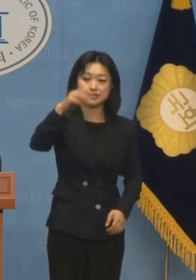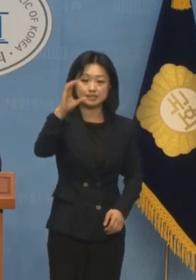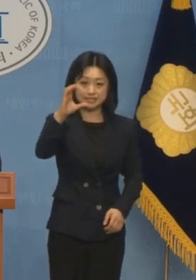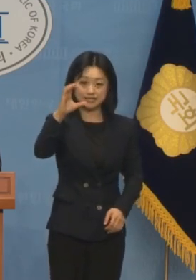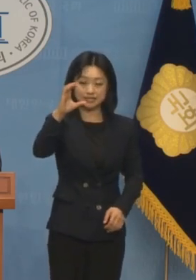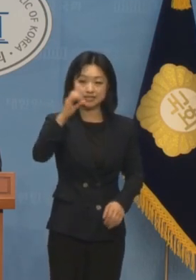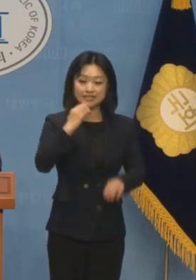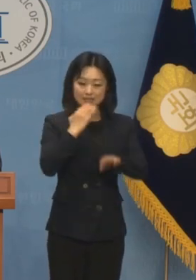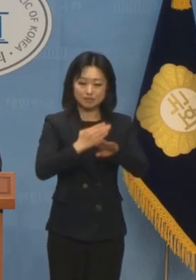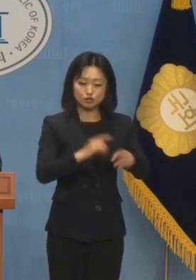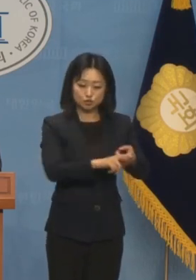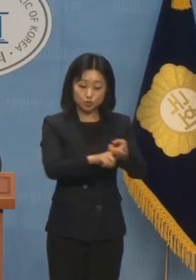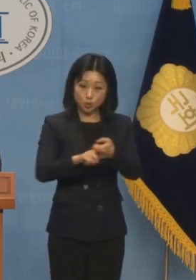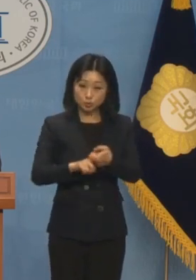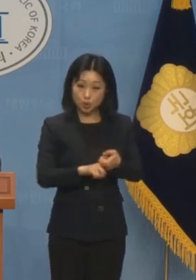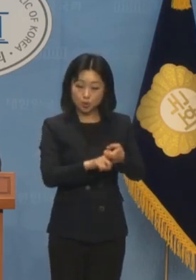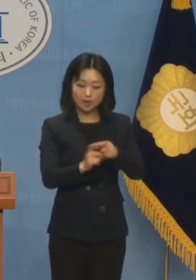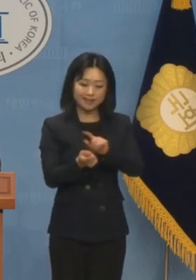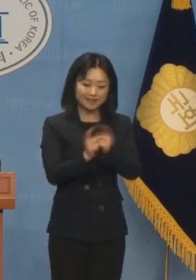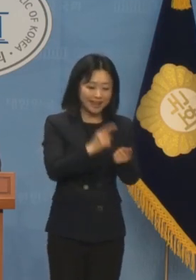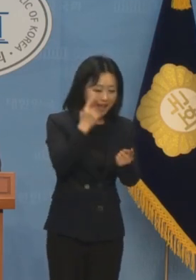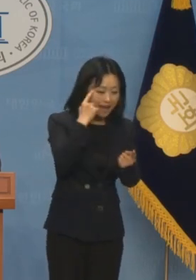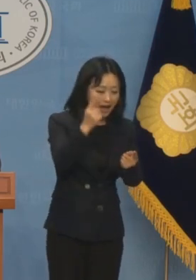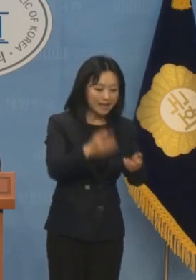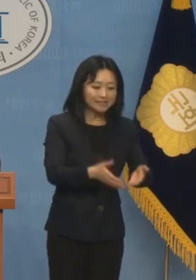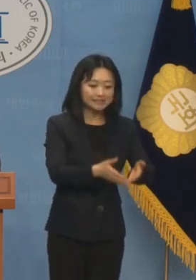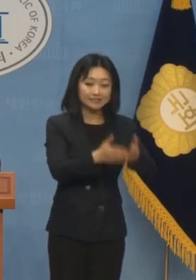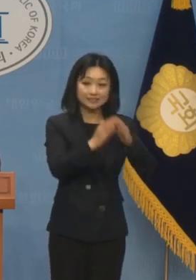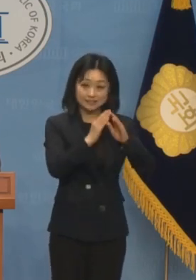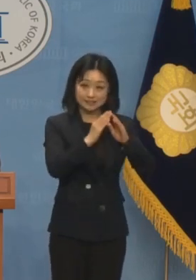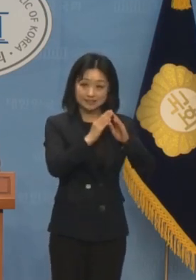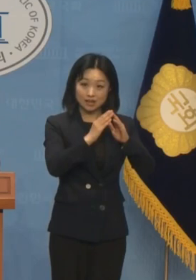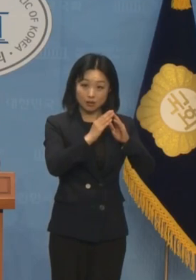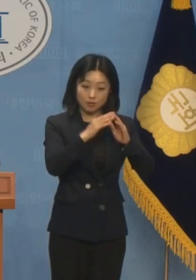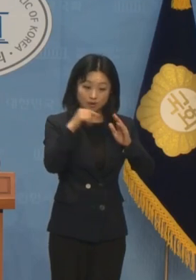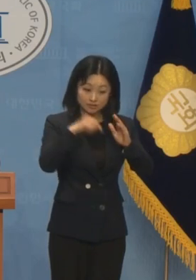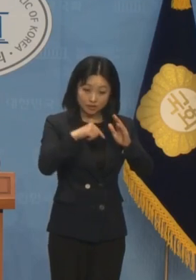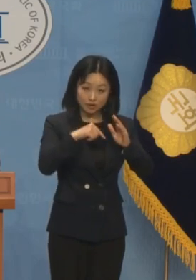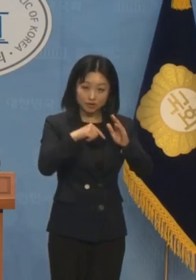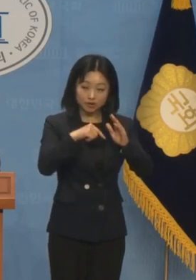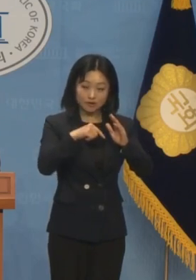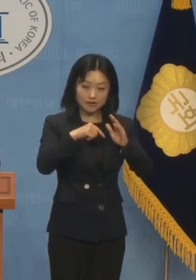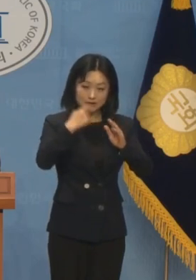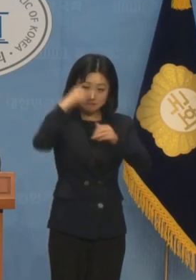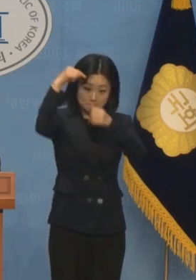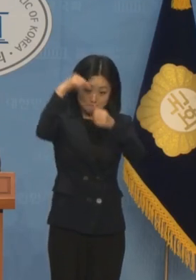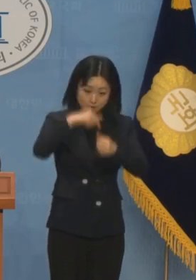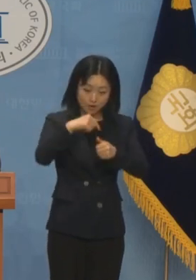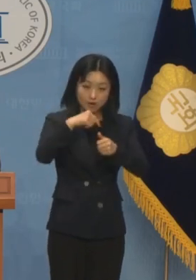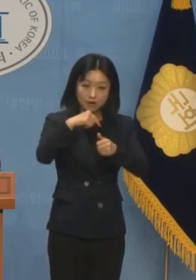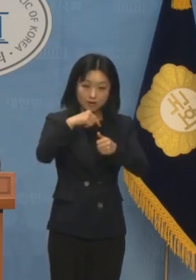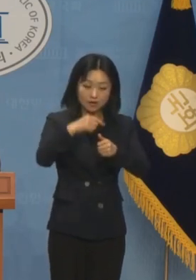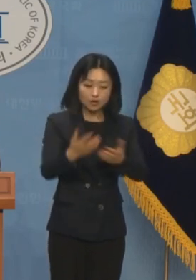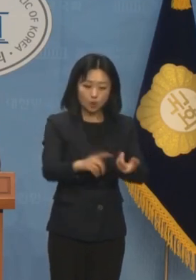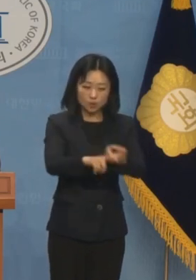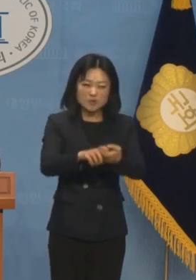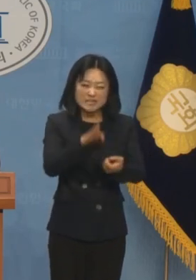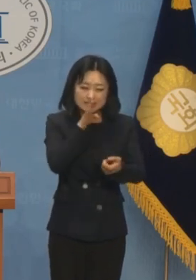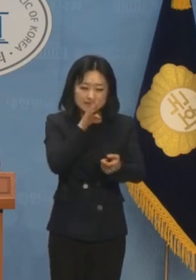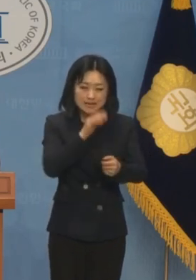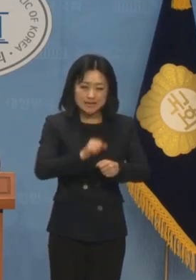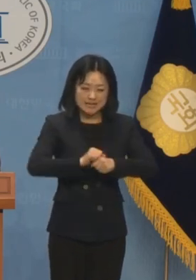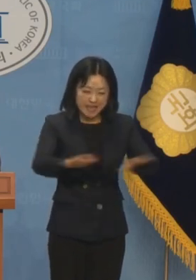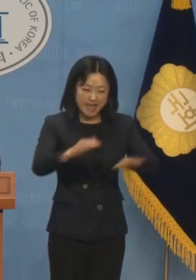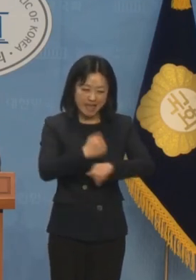대항 세력으로 설립을 지시해 만든 어용노조를 동원하여 노조 와해를 추진한 파렴치한